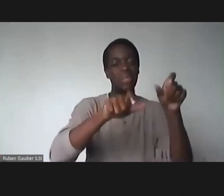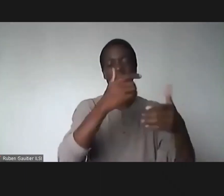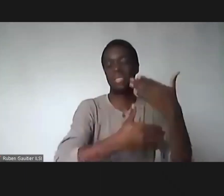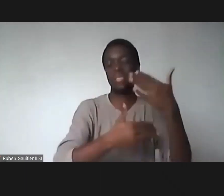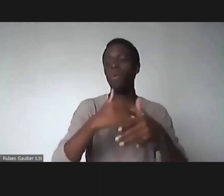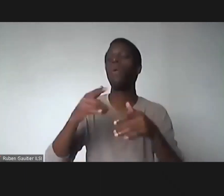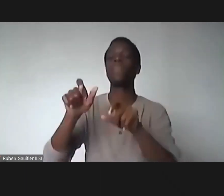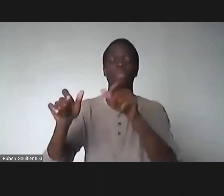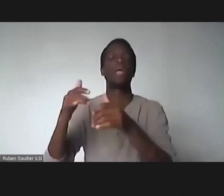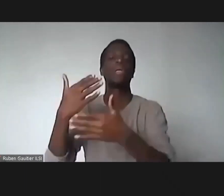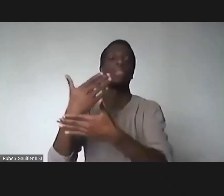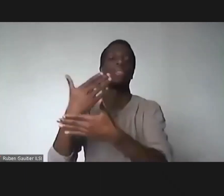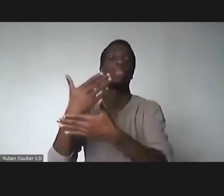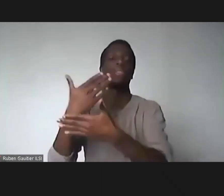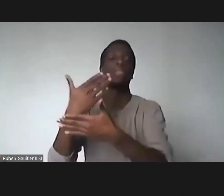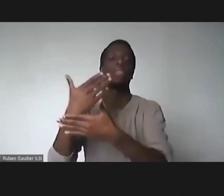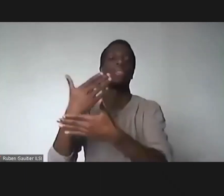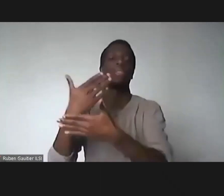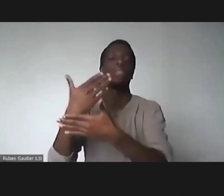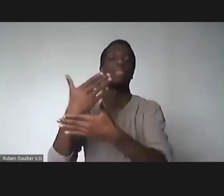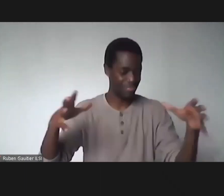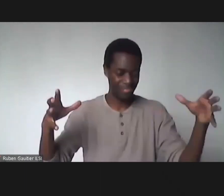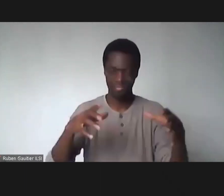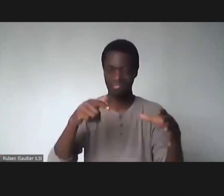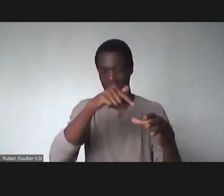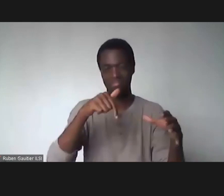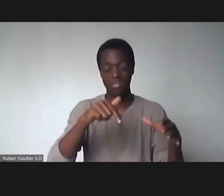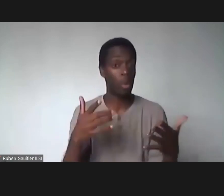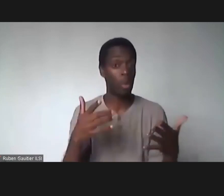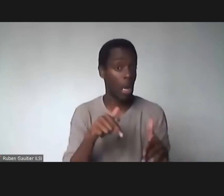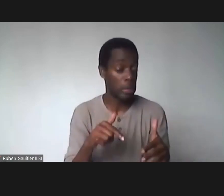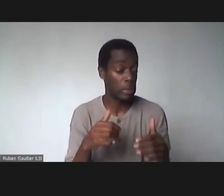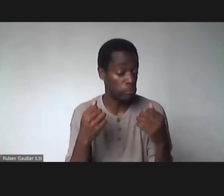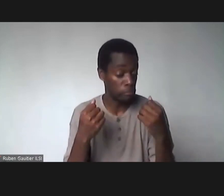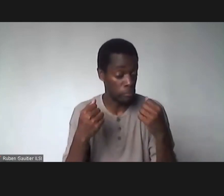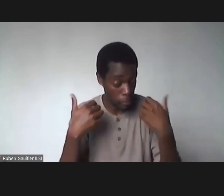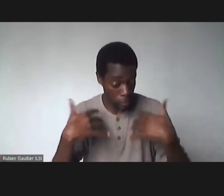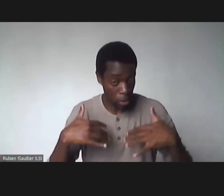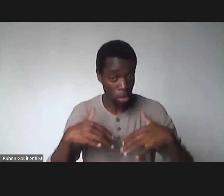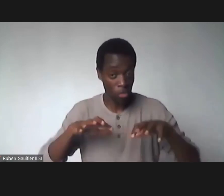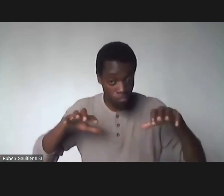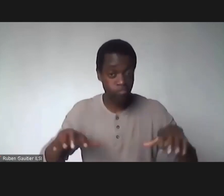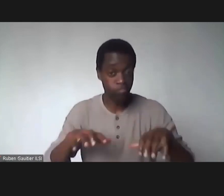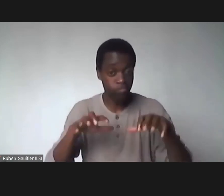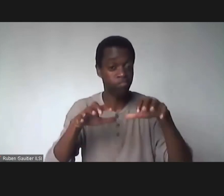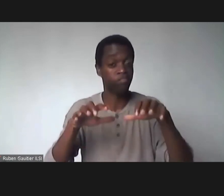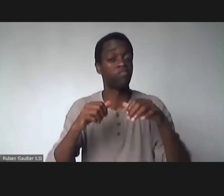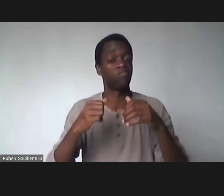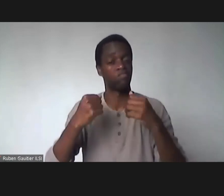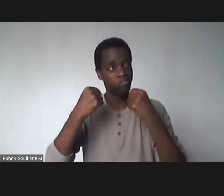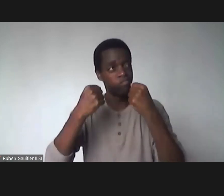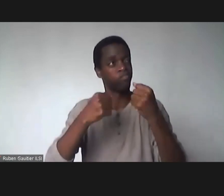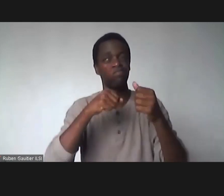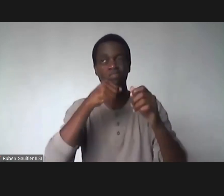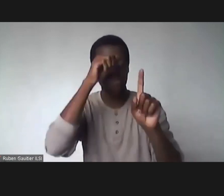muy fuerte y registros muy fuertes también. Me parece que luchar por esto es lo mejor que podemos hacer. Claro,